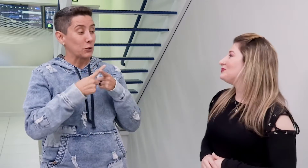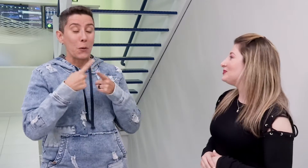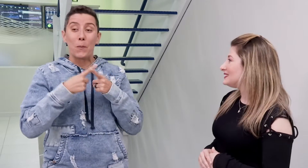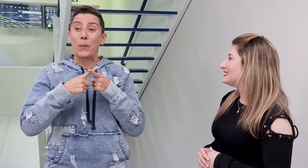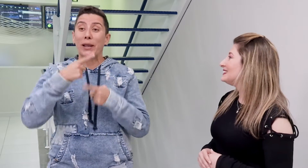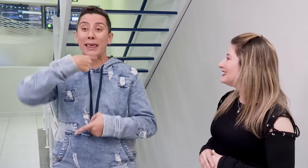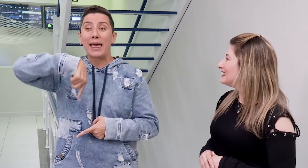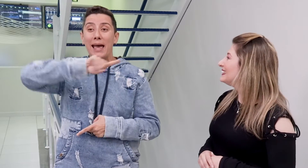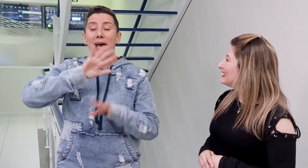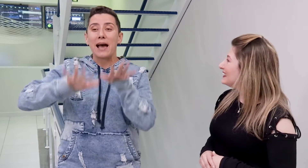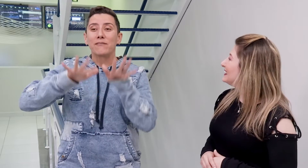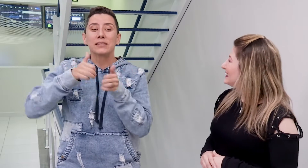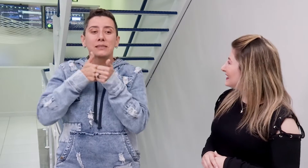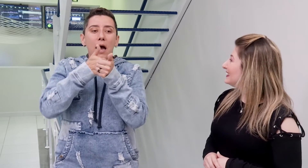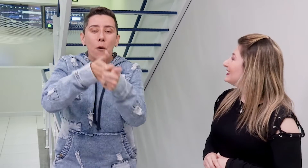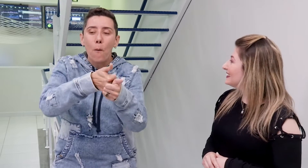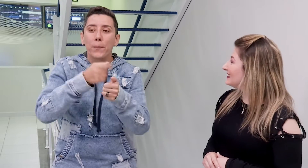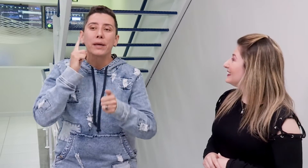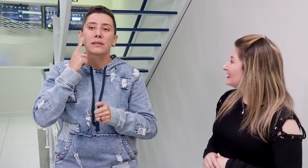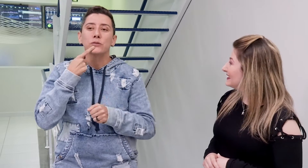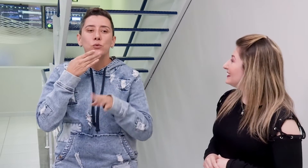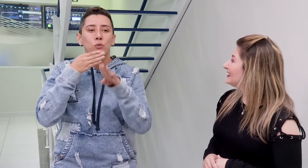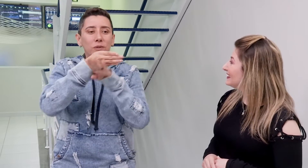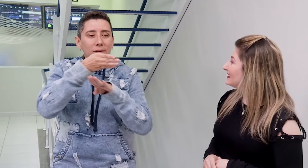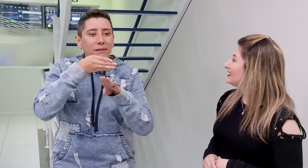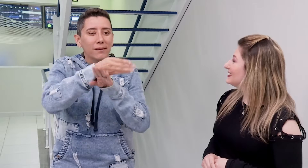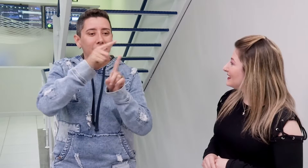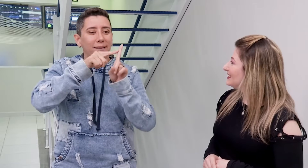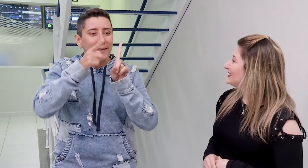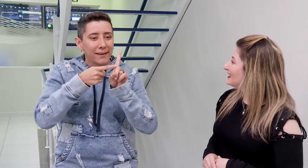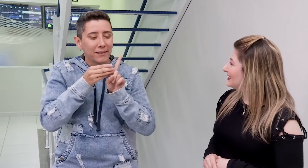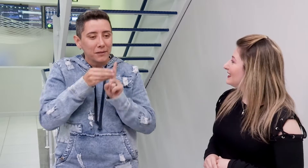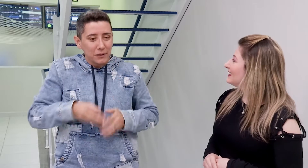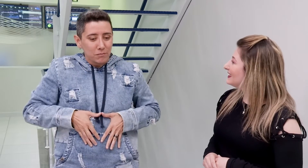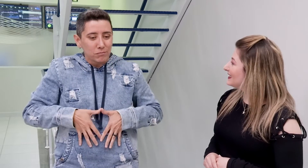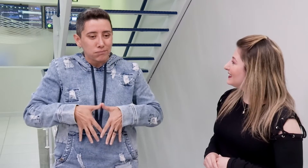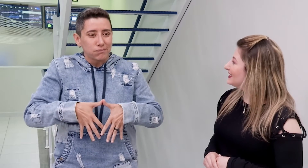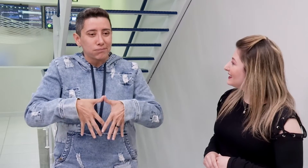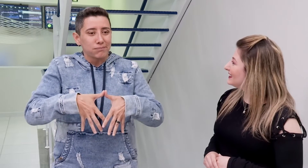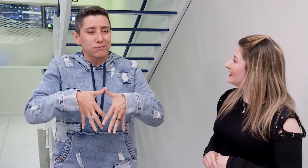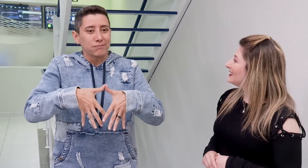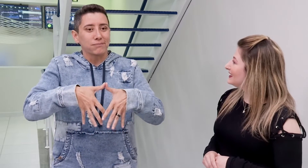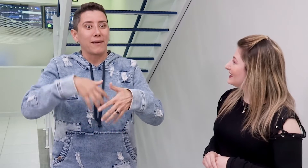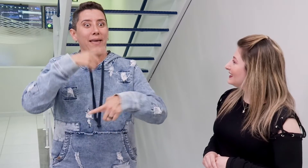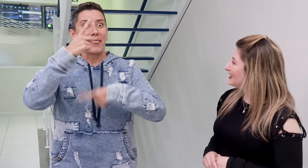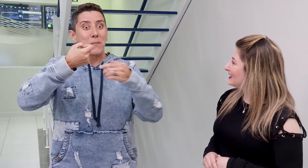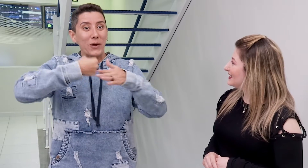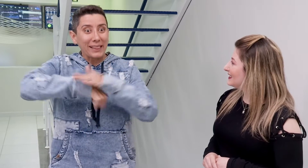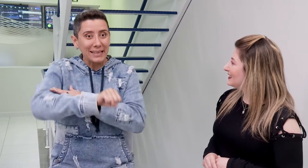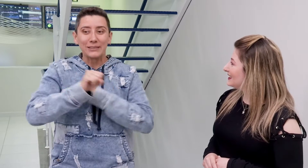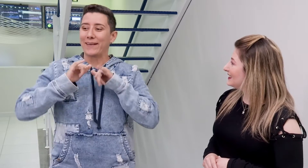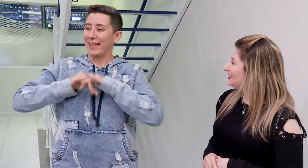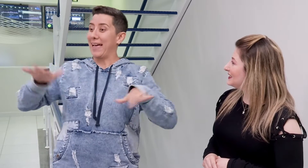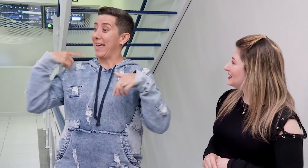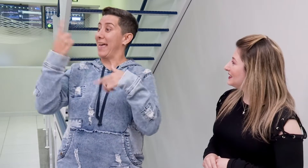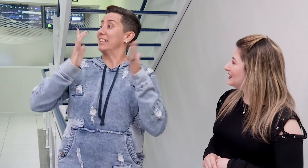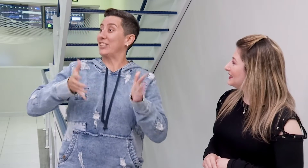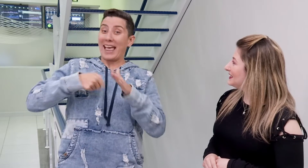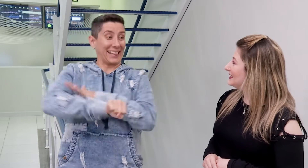inclusive. E é muito emocionante, porque às vezes a gente acompanha essa surda, né, através das chamadas de vídeo, toda a gestação, todos os atendimentos no